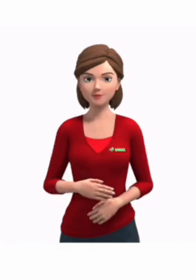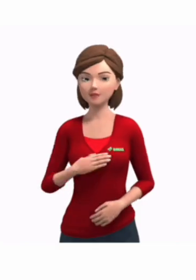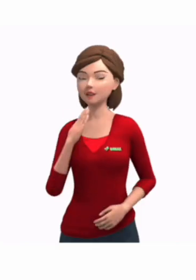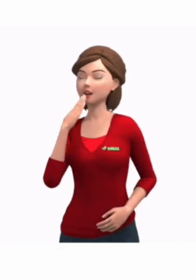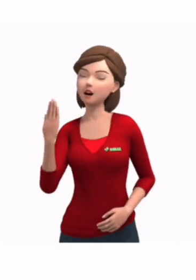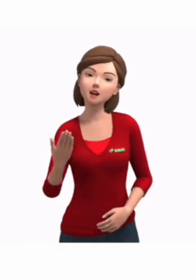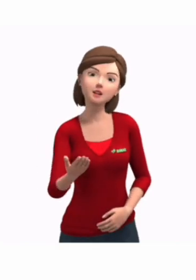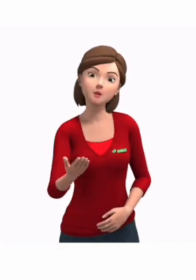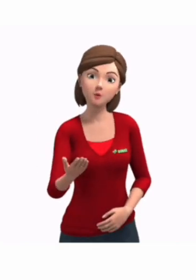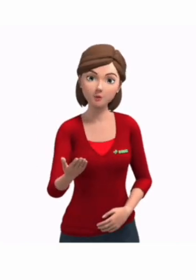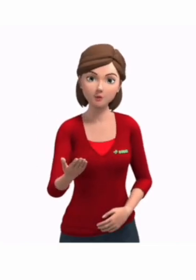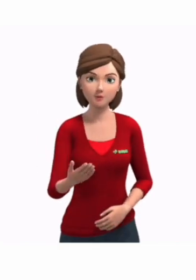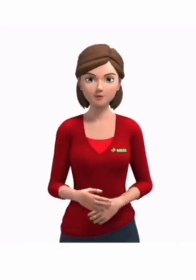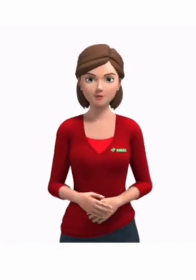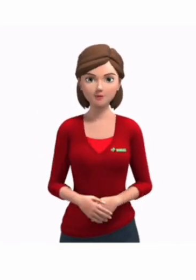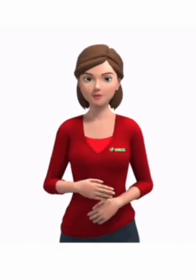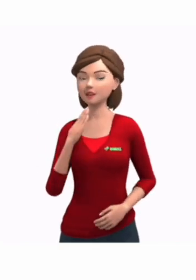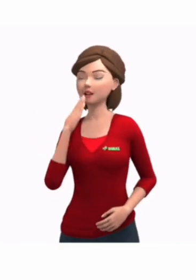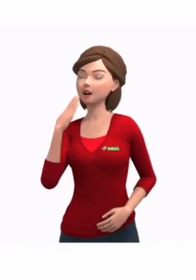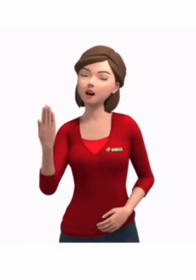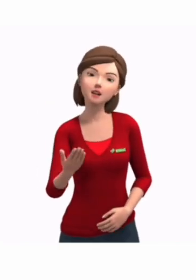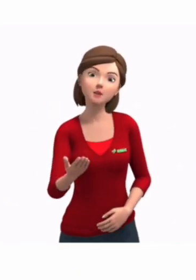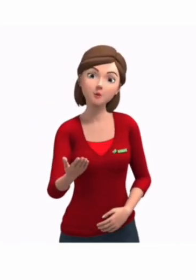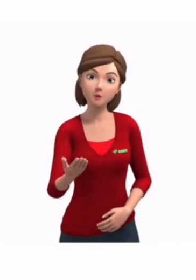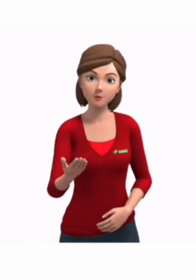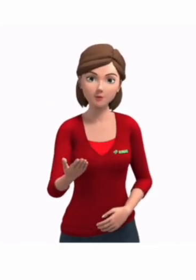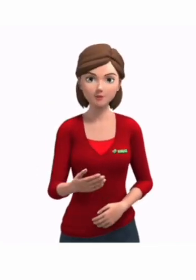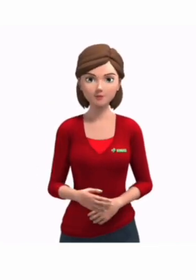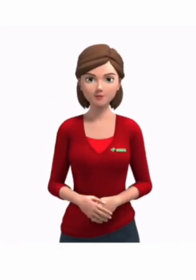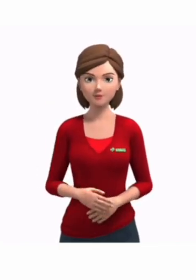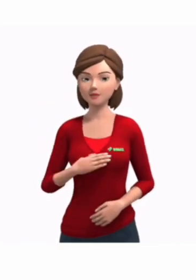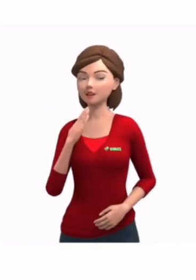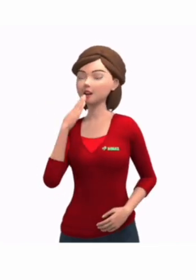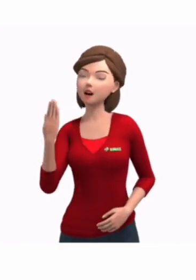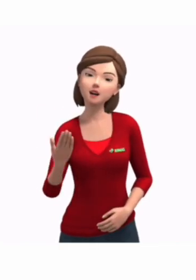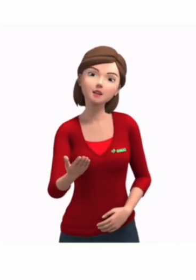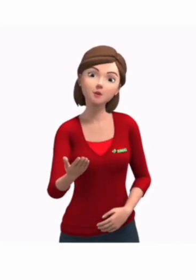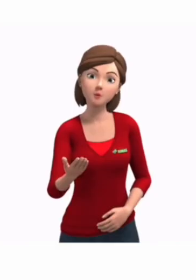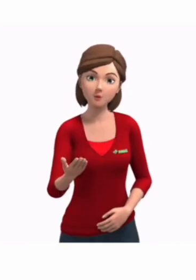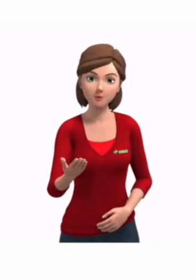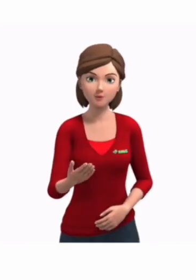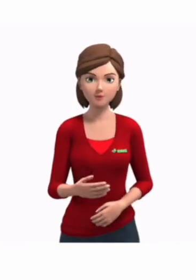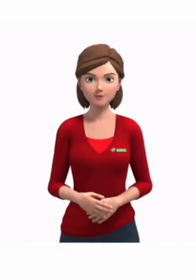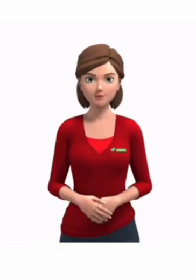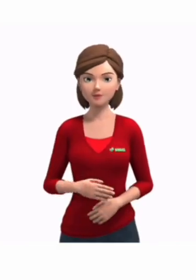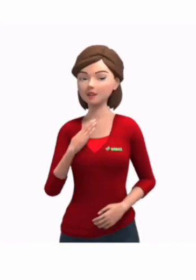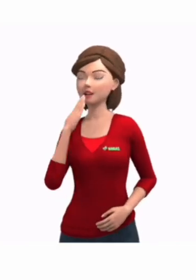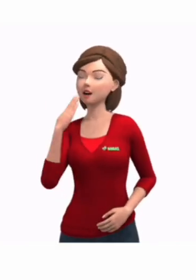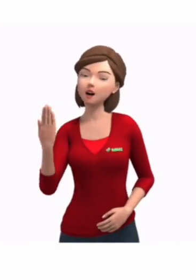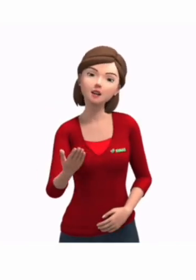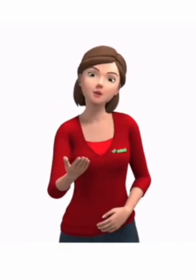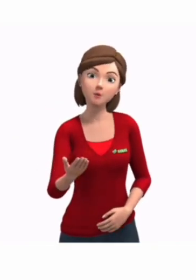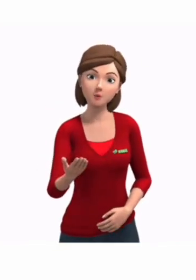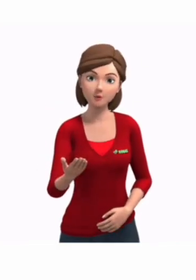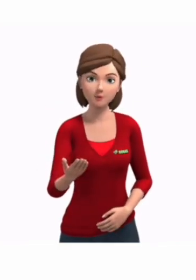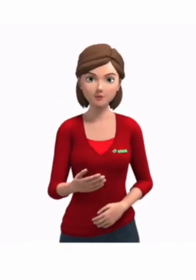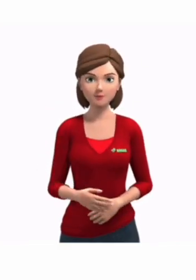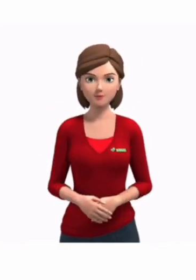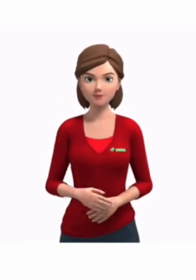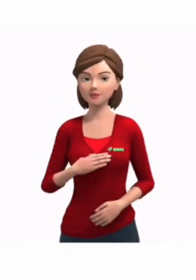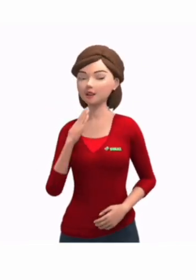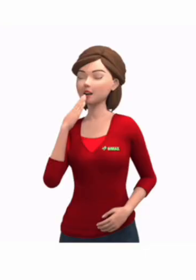réelle de traduire, ne serait-ce qu'un petit peu, jusque-là, la langue des signes, où il n'y a aucun